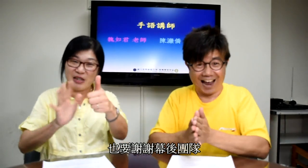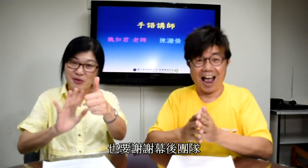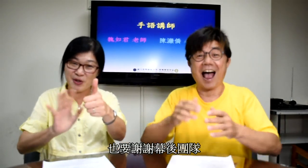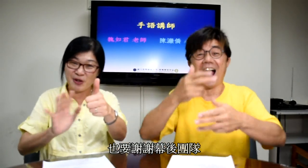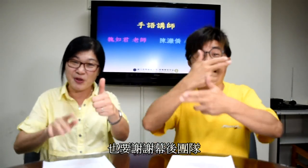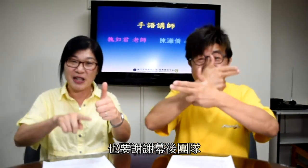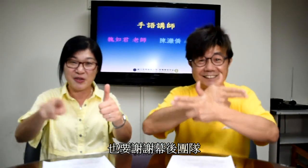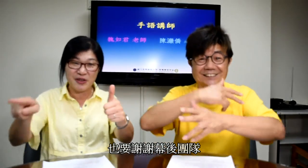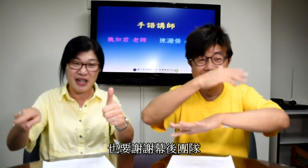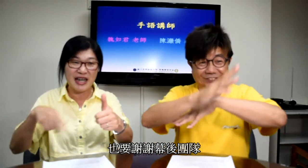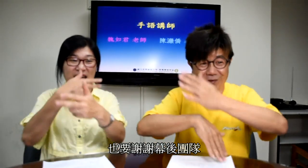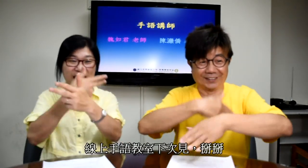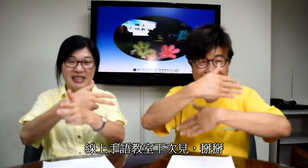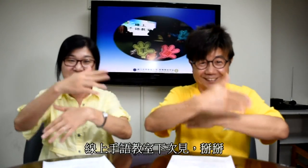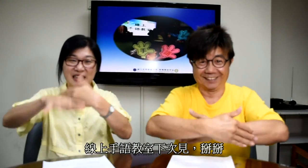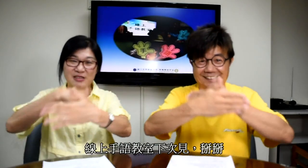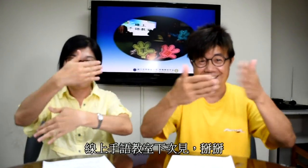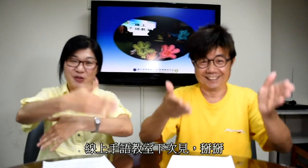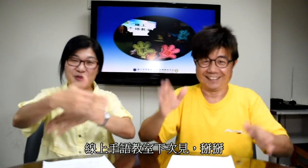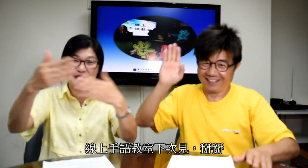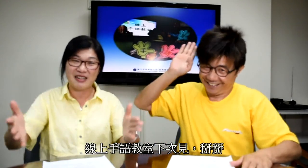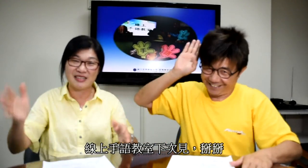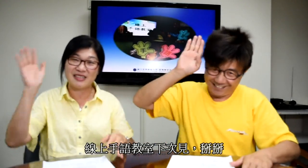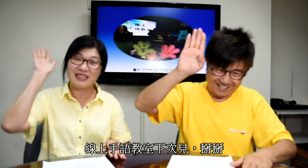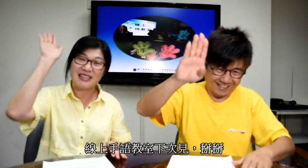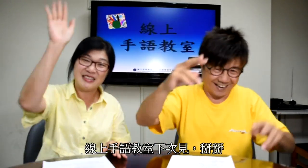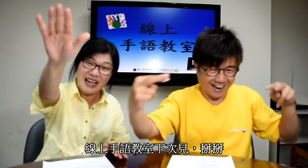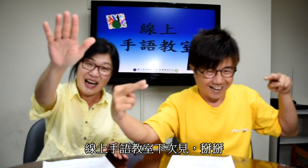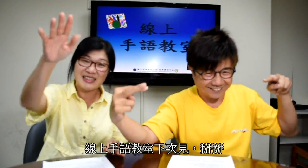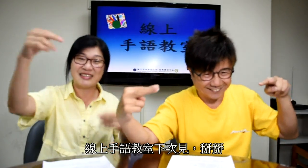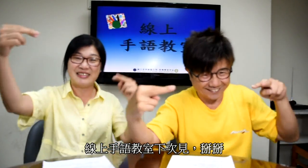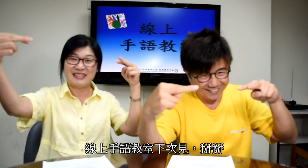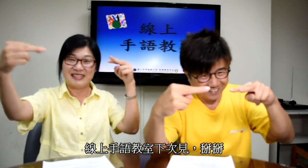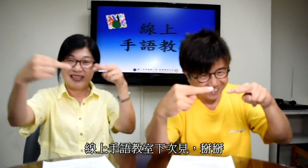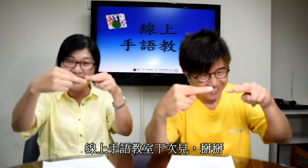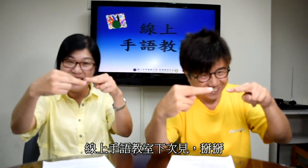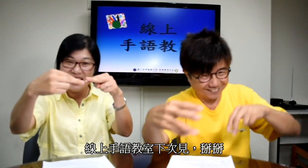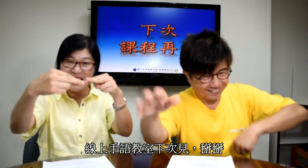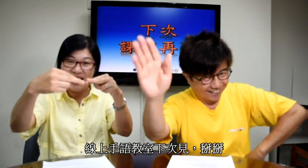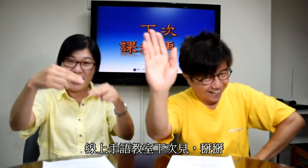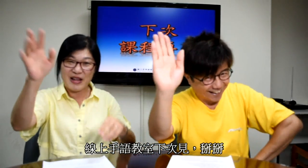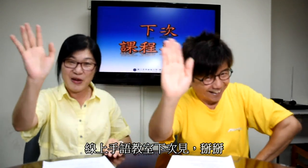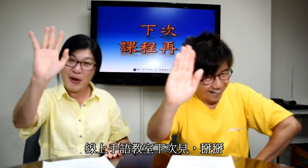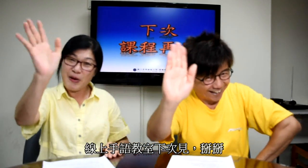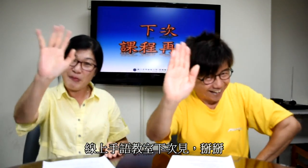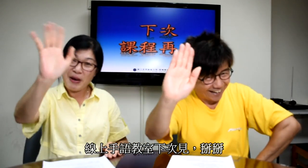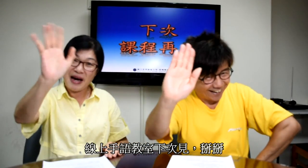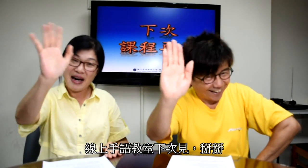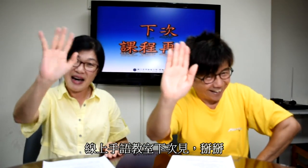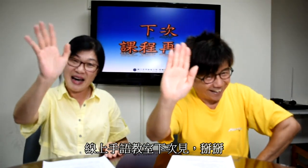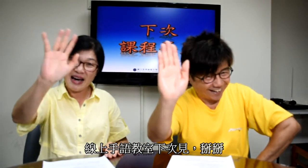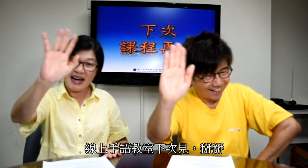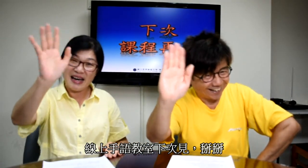后团队，线上手语教室，下次见，拜拜。